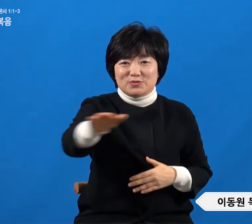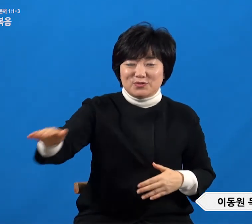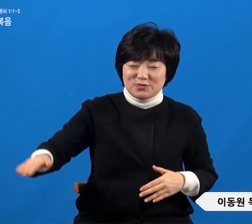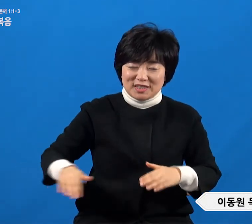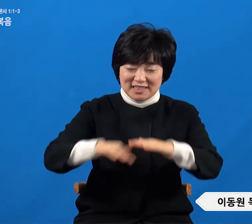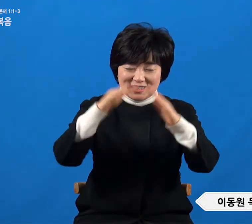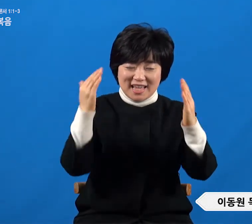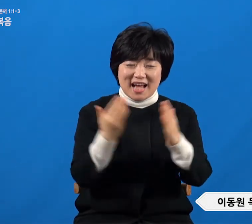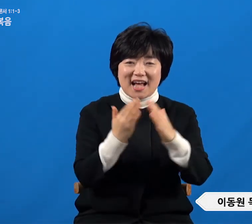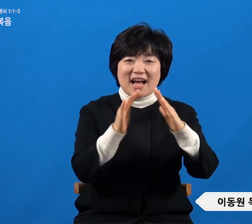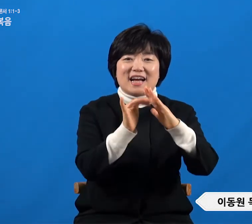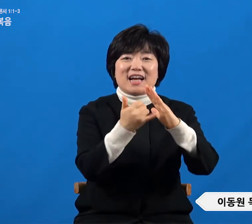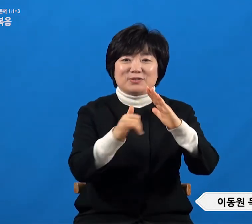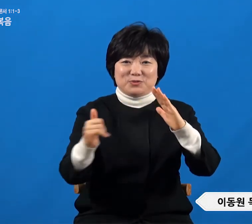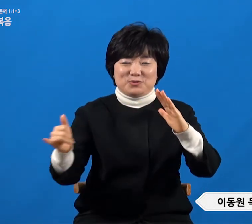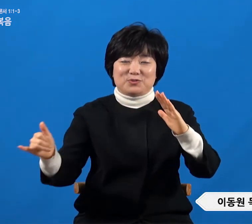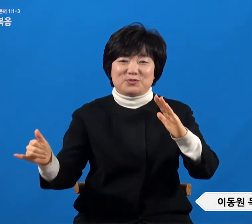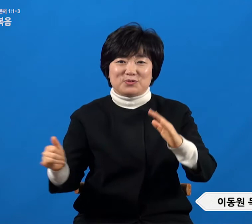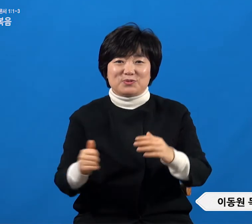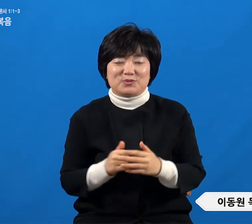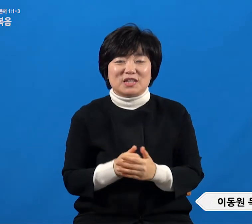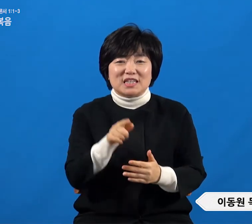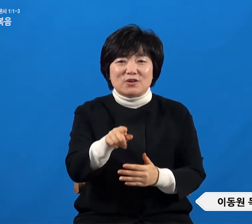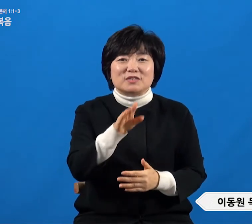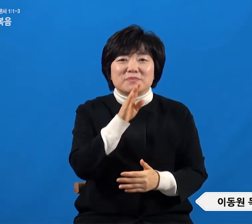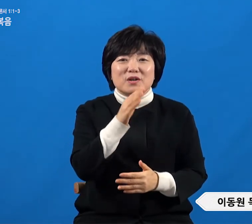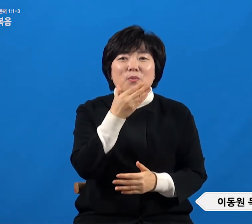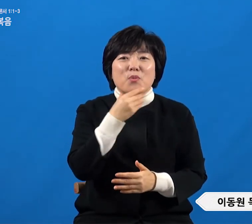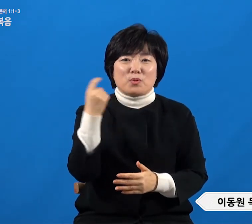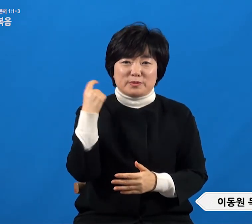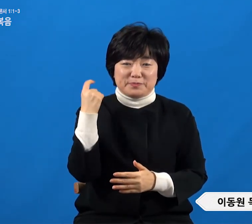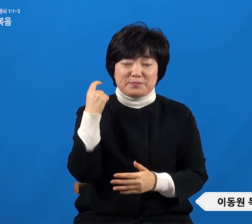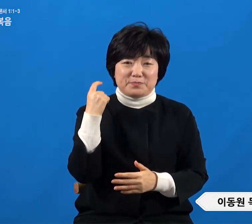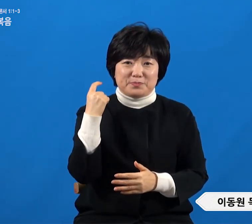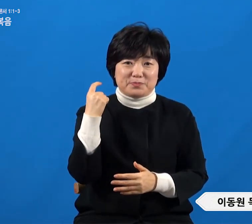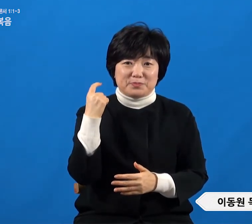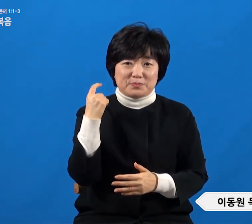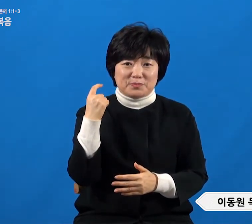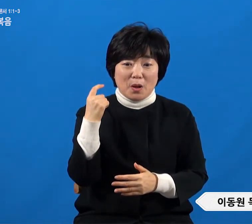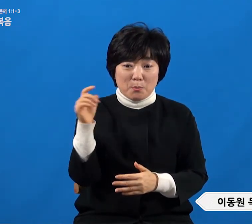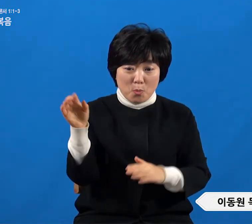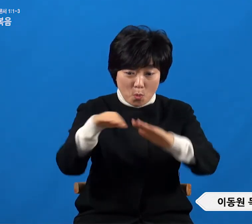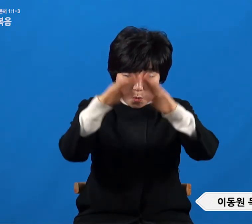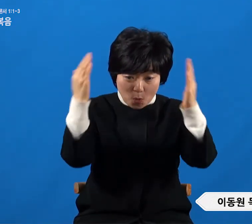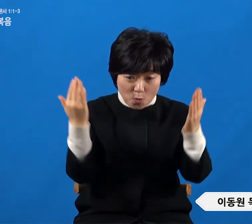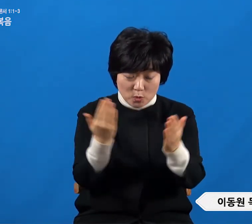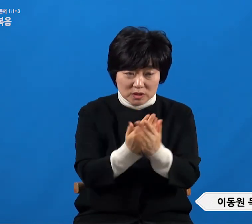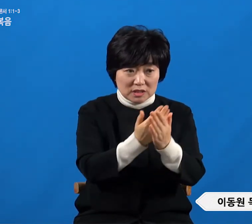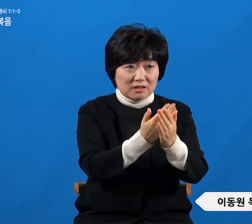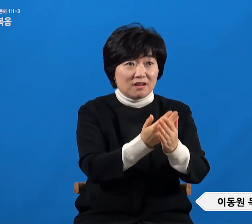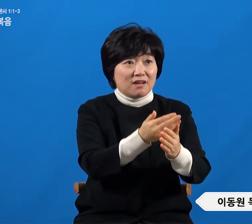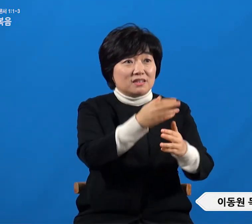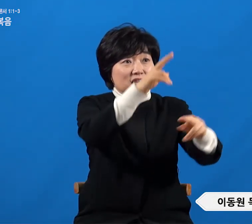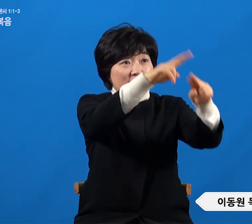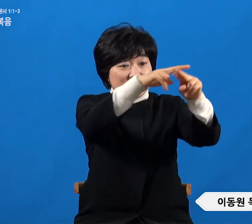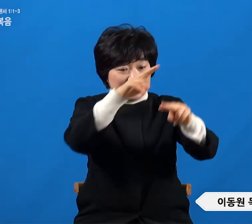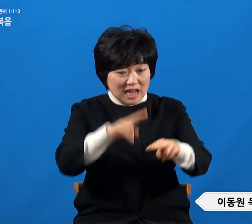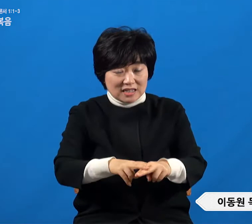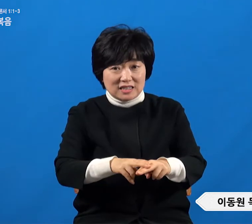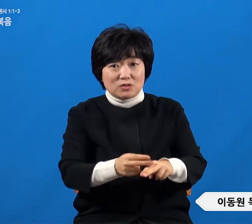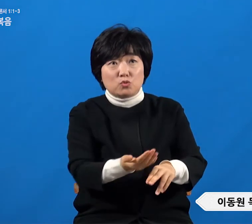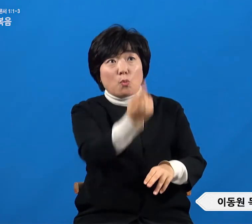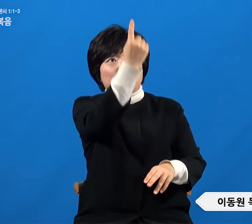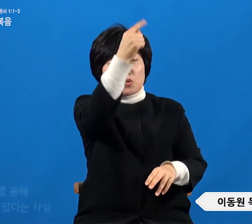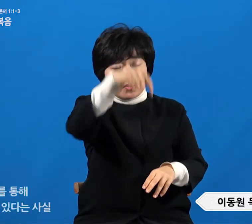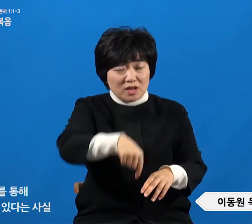가족이다. 네, 이것이 복음이에요. 복음은 모든 신분을 초월해서 우리를 한 가족 되게 하는 것입니다. 세